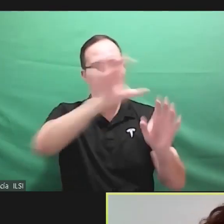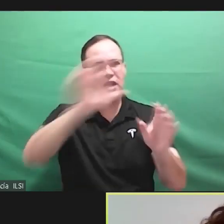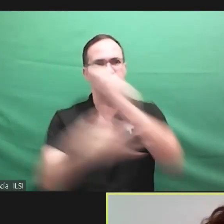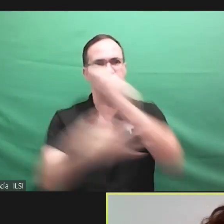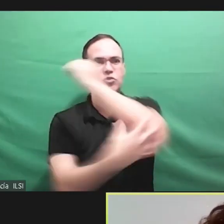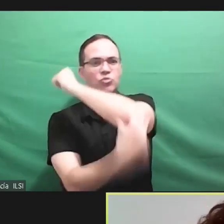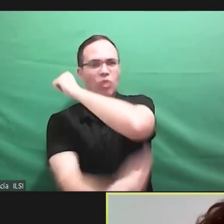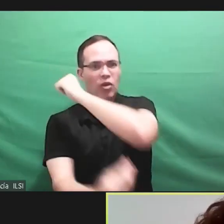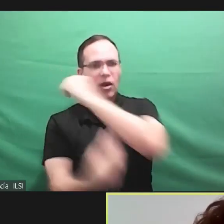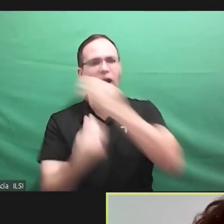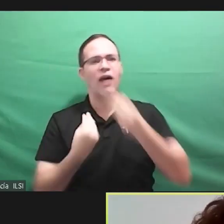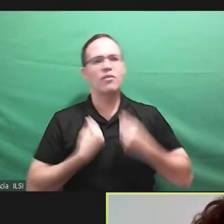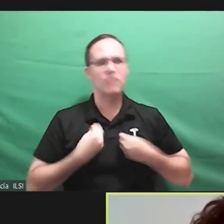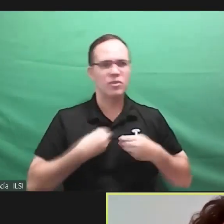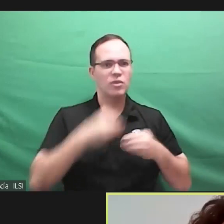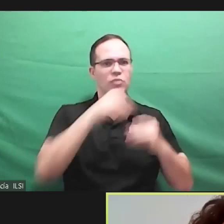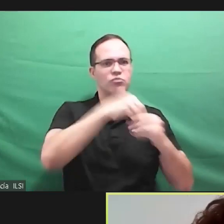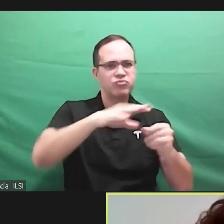Alors,